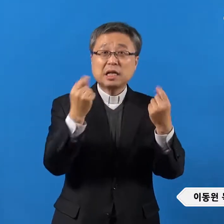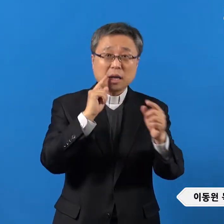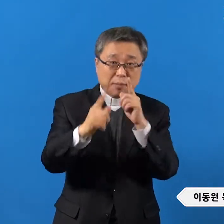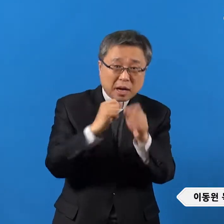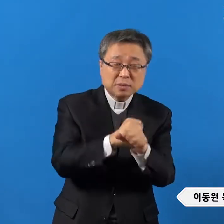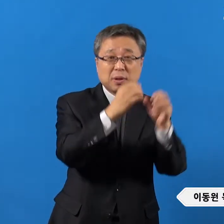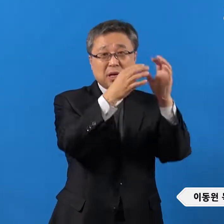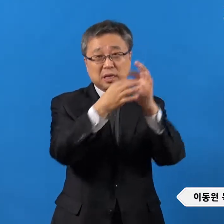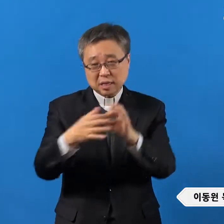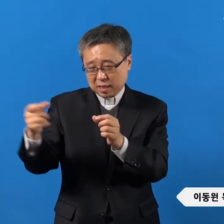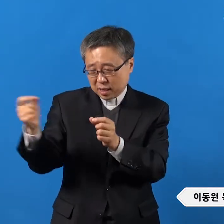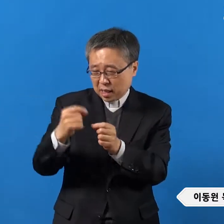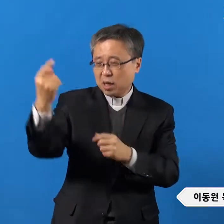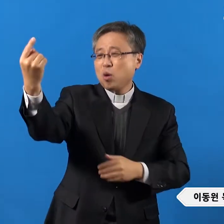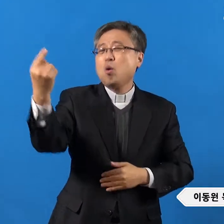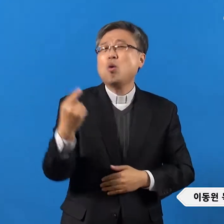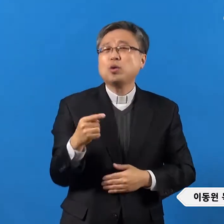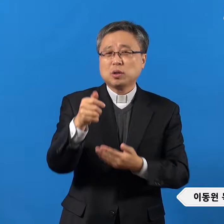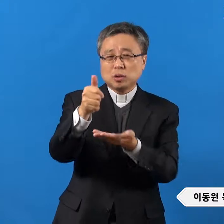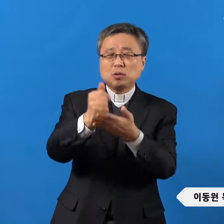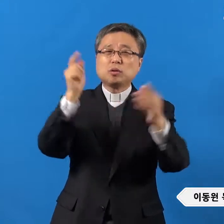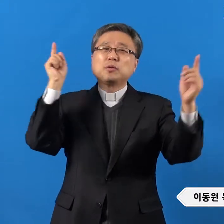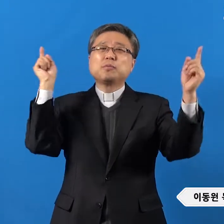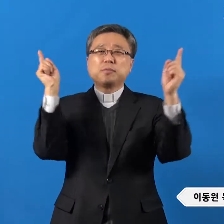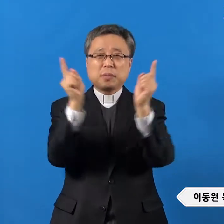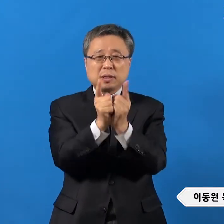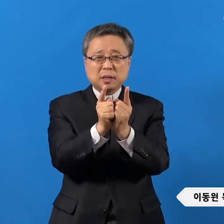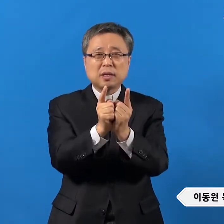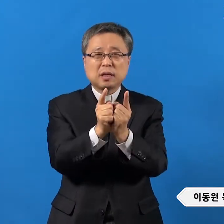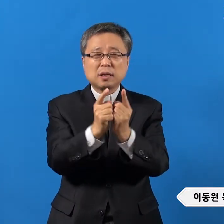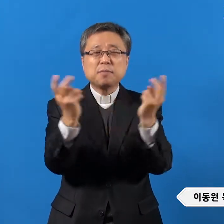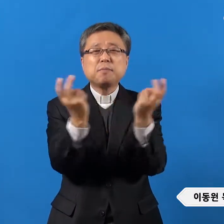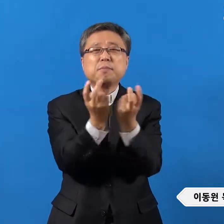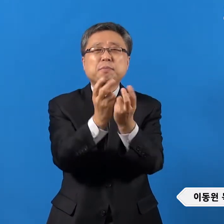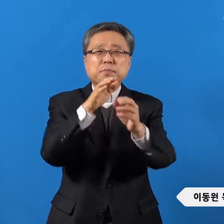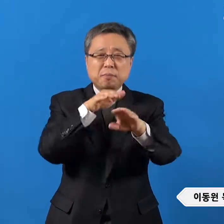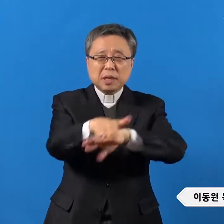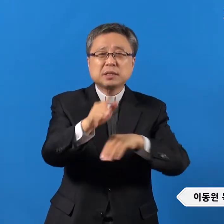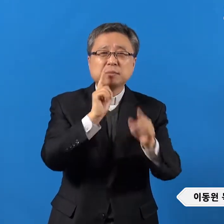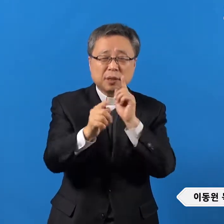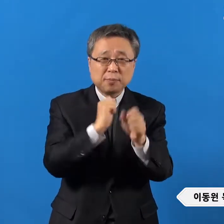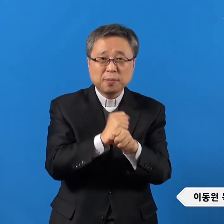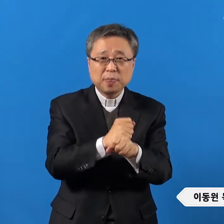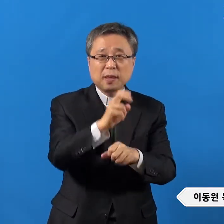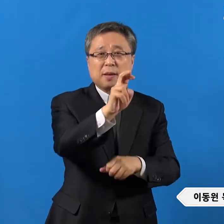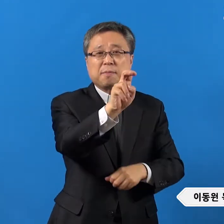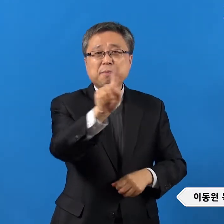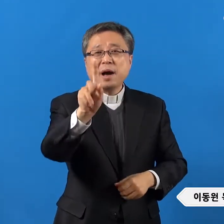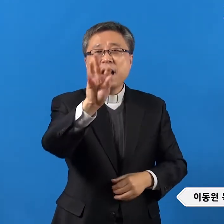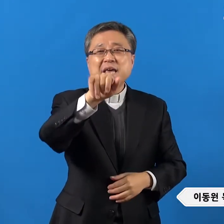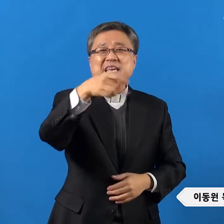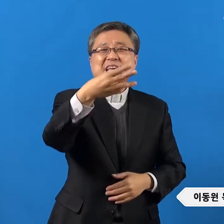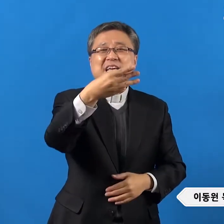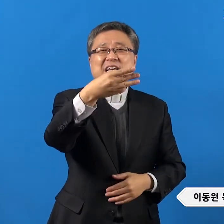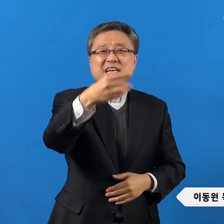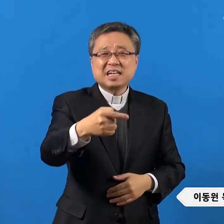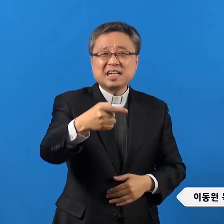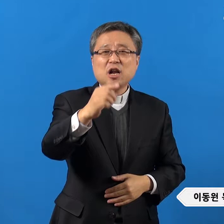말씀하시면서 다가오는 그분을 만나는 방식 말입니다. 마이클 프로스트라는 그런 신학자가 있습니다.